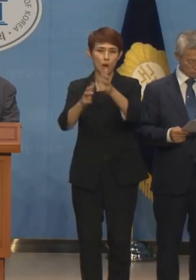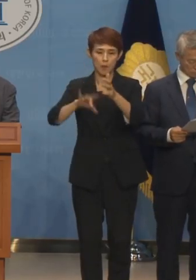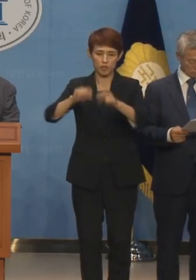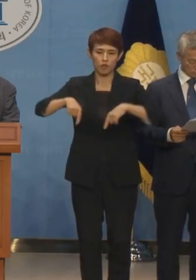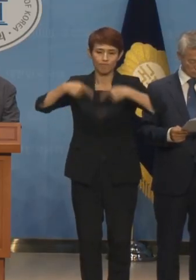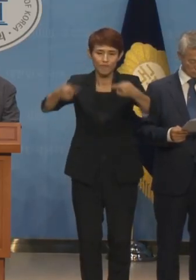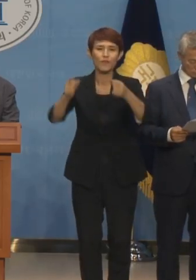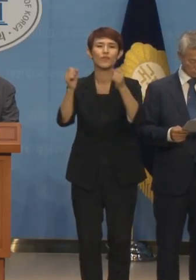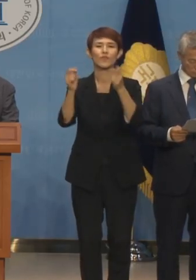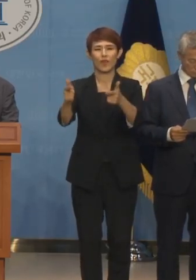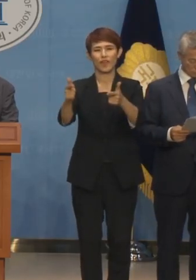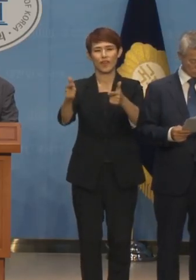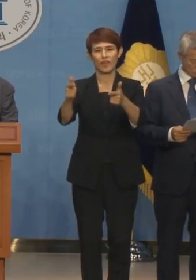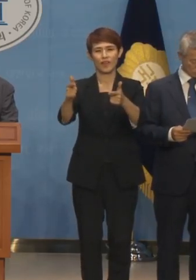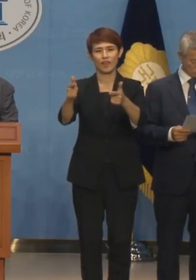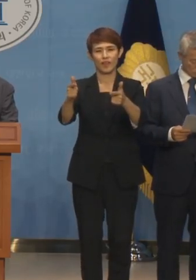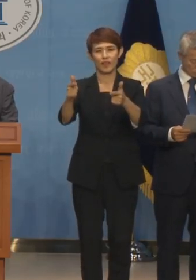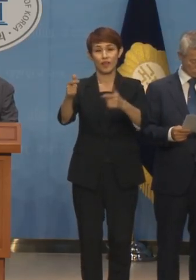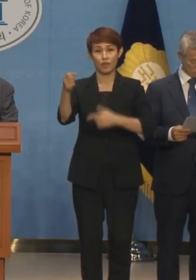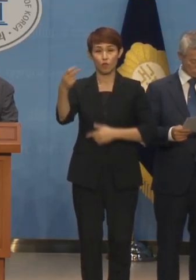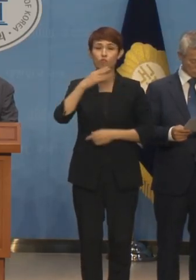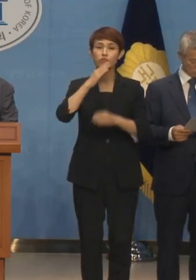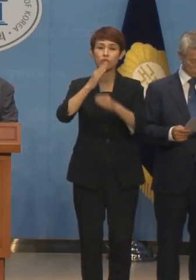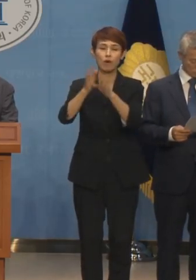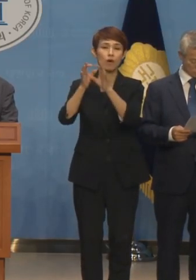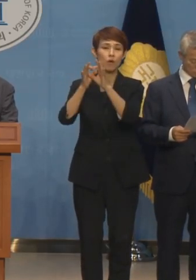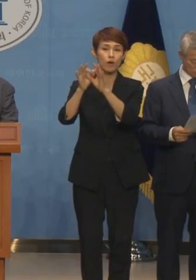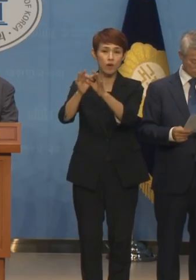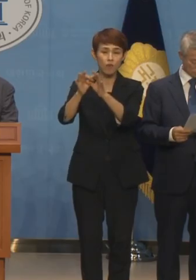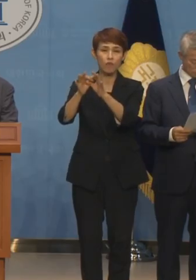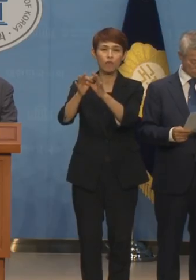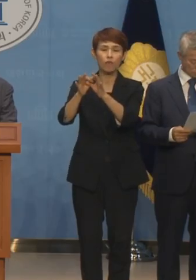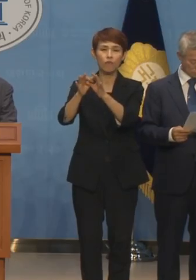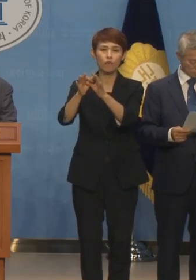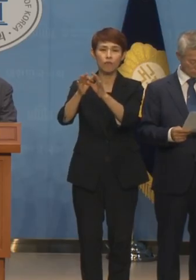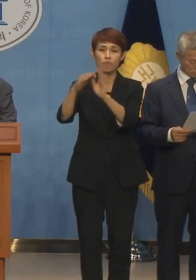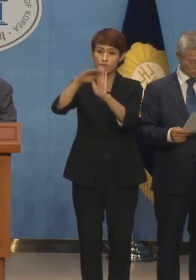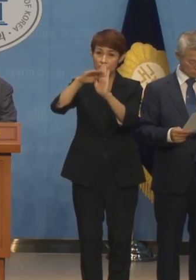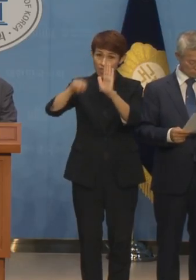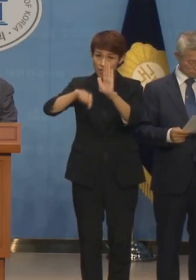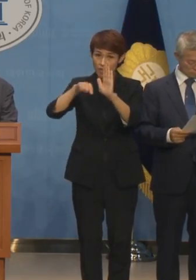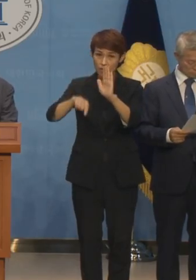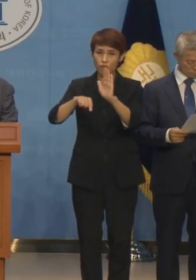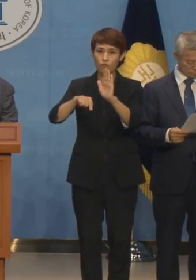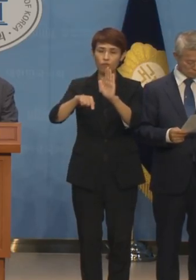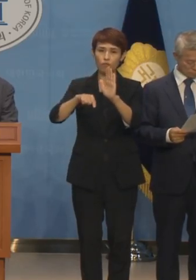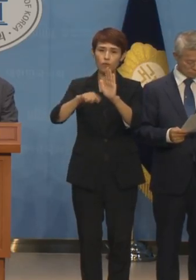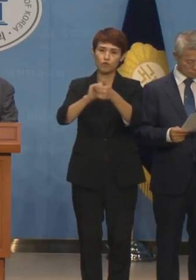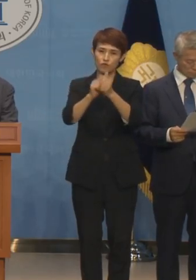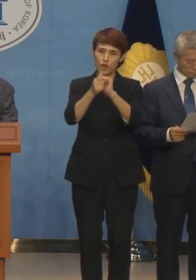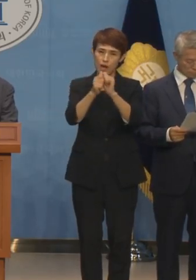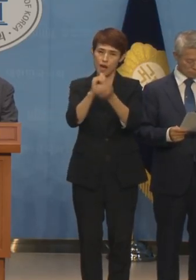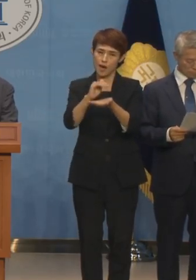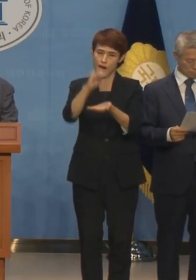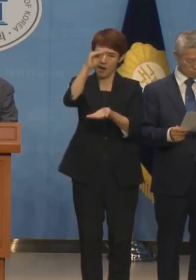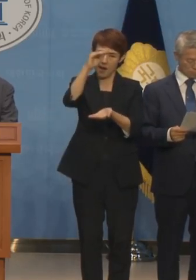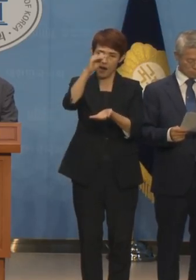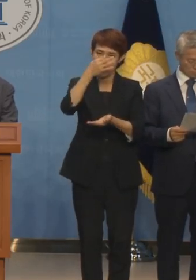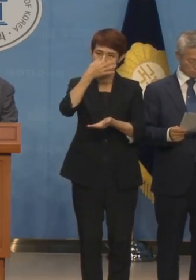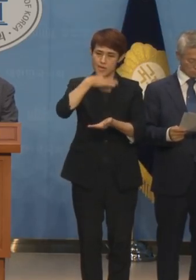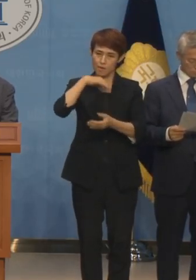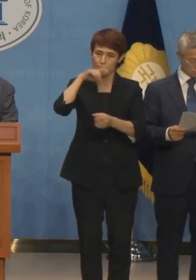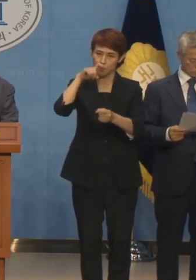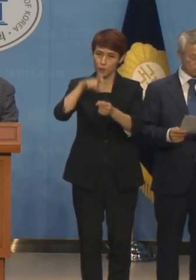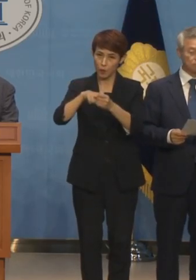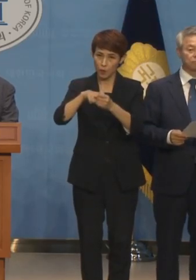기회라는 이권과 대북 관련 테마주, 수혜주로서 주가 상승의 이익을